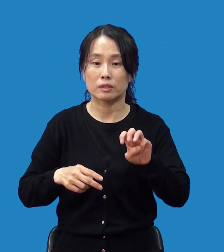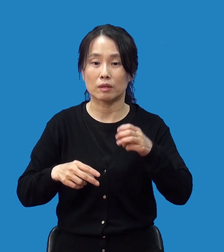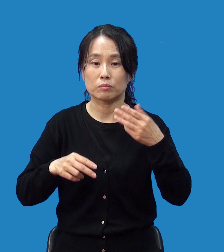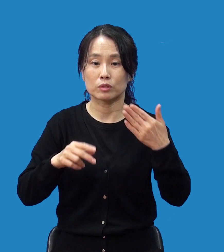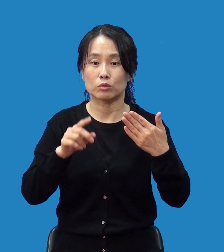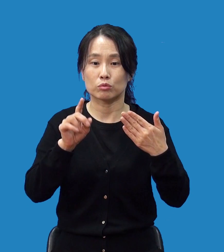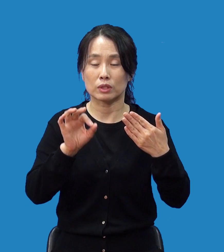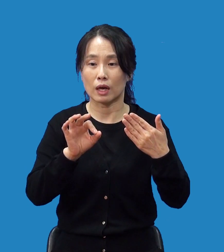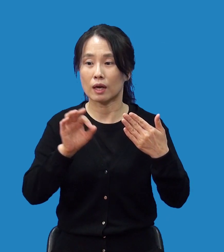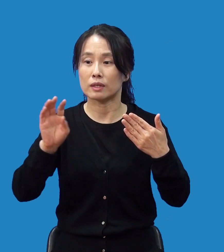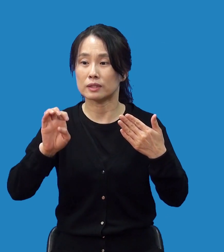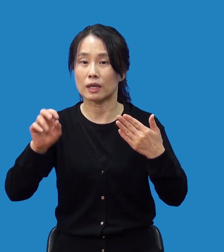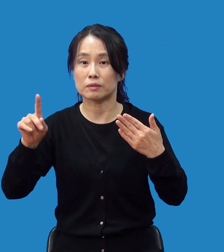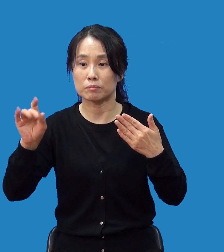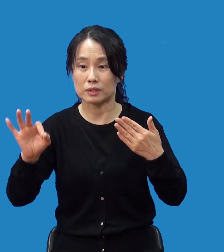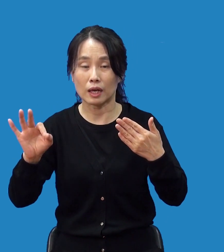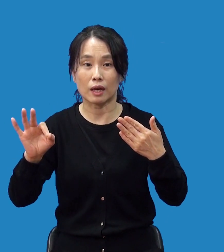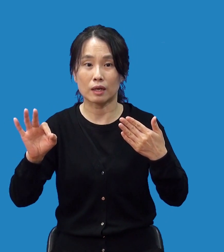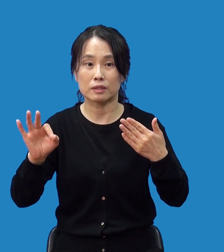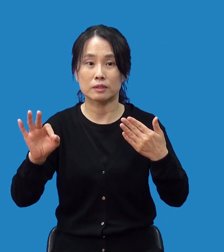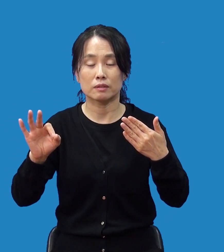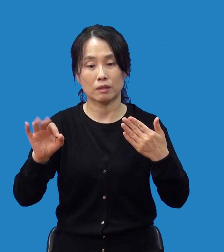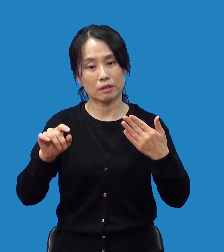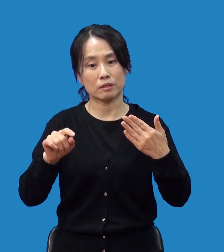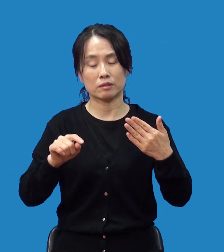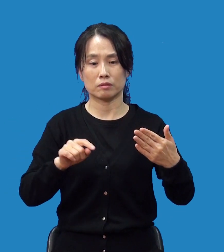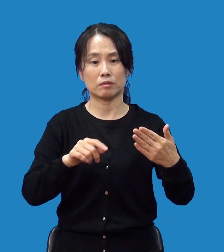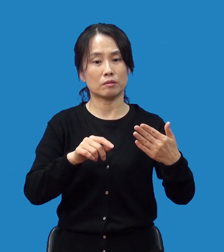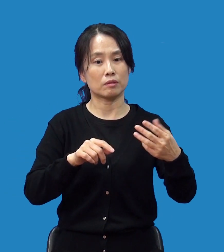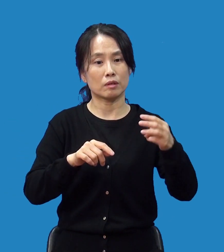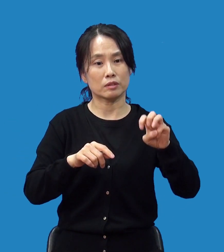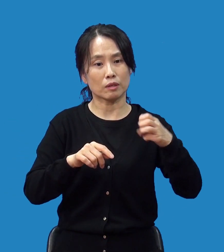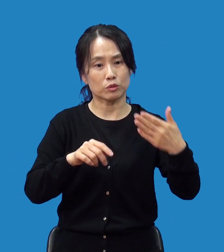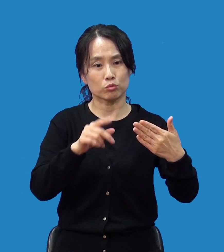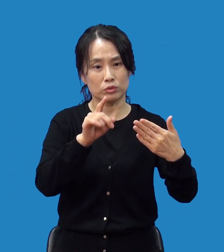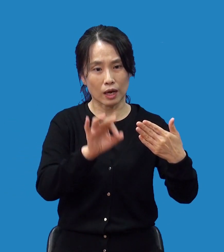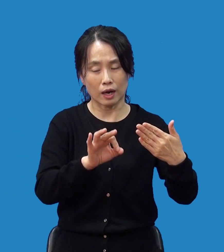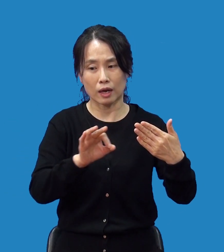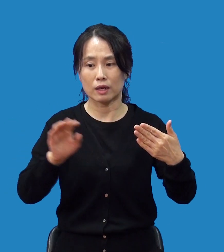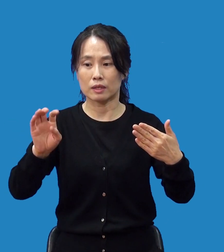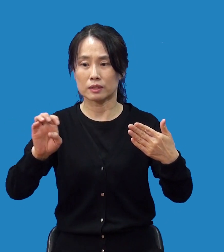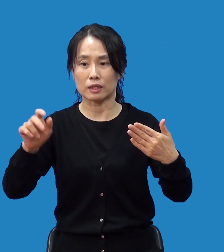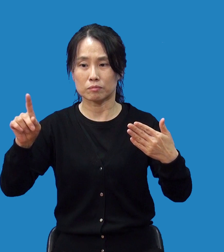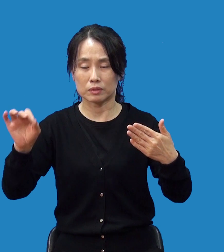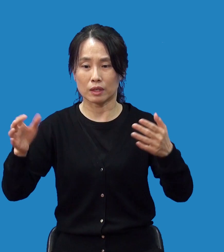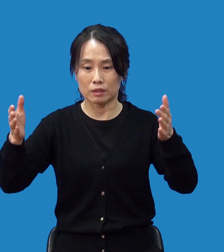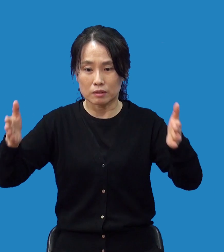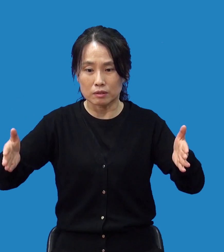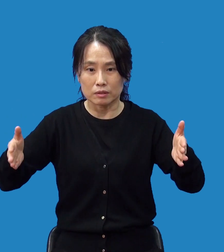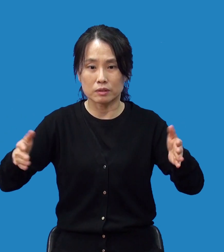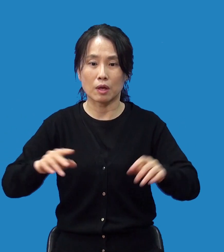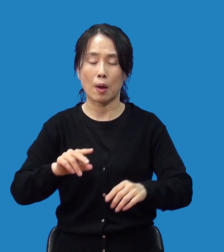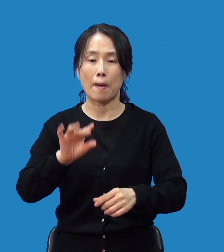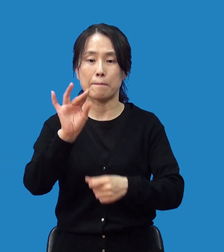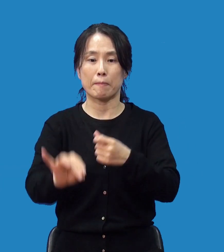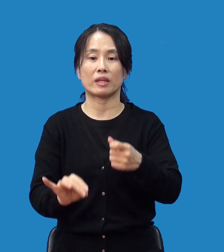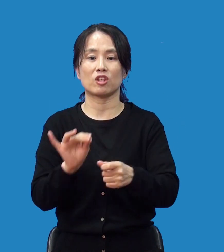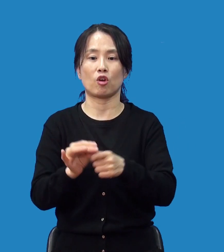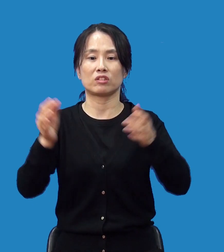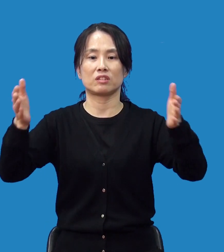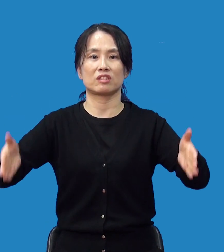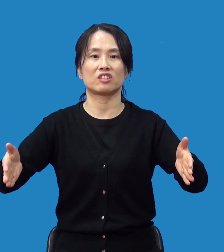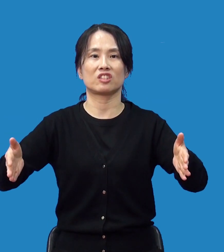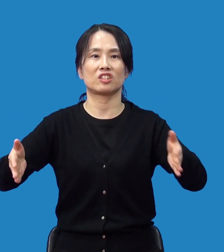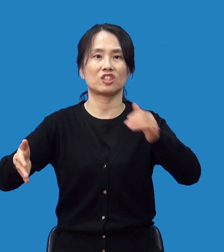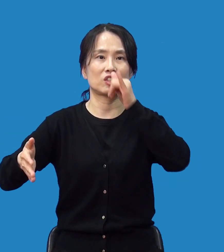맞붙어 있지만 그 역사적 시차가 100년이라는 시차가 있습니다. 이사야가